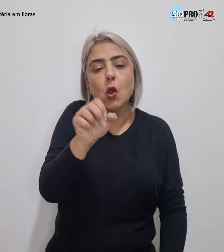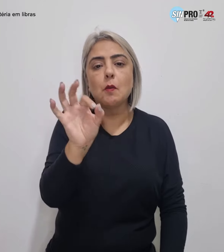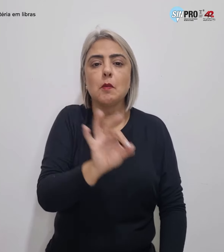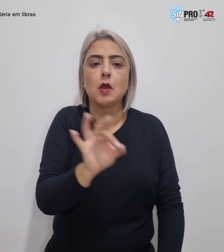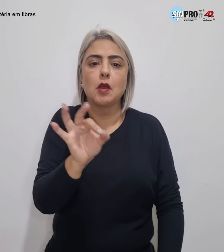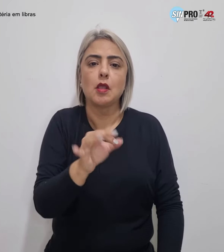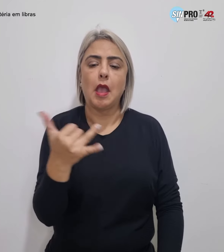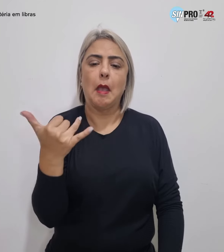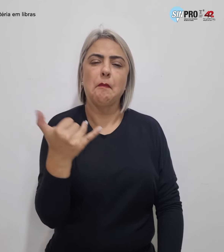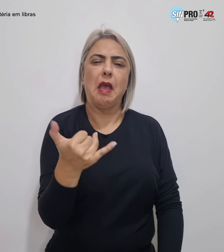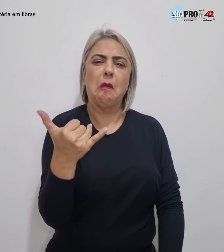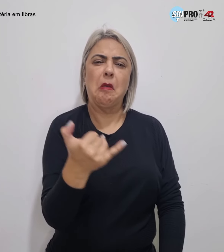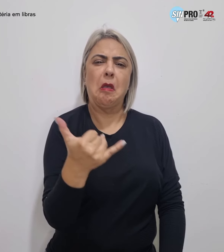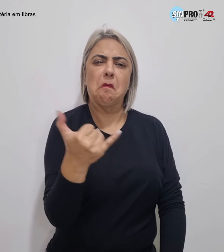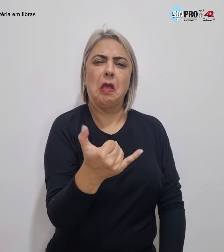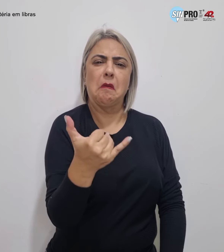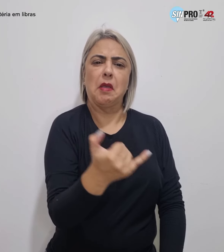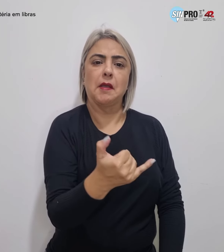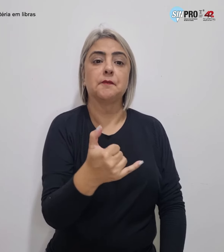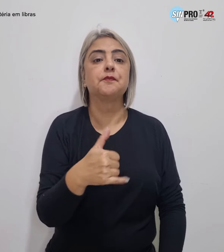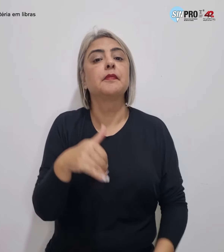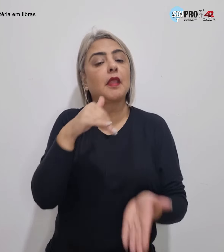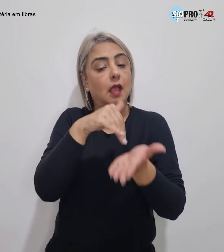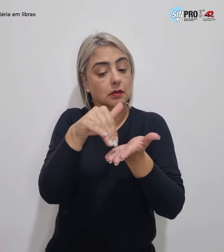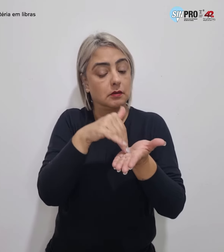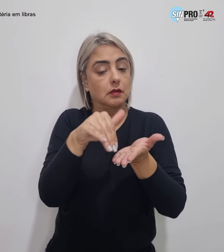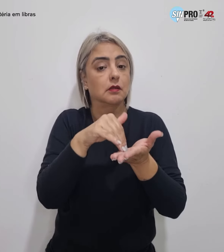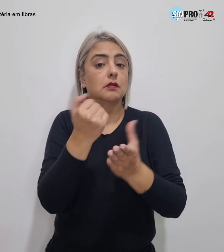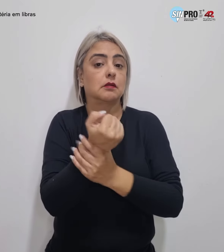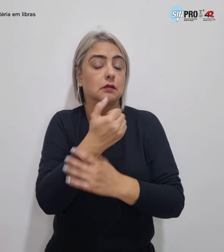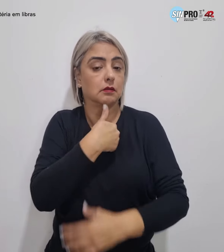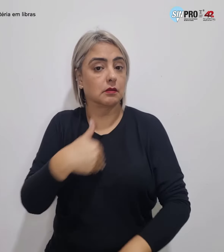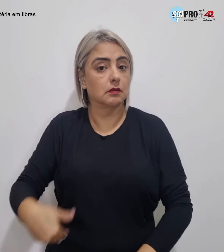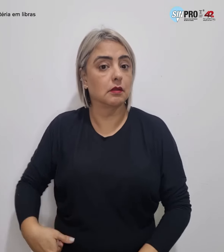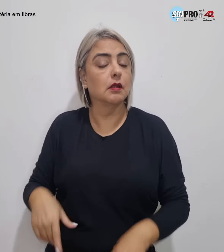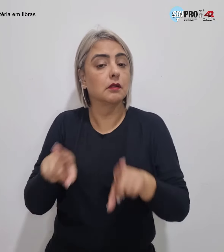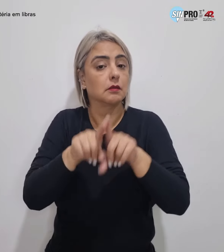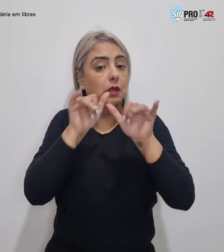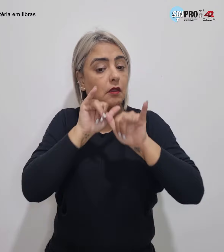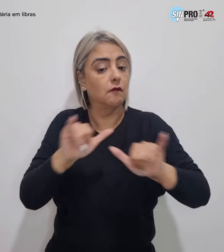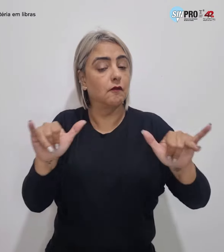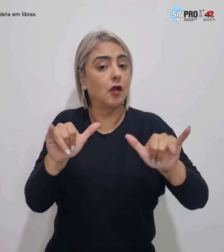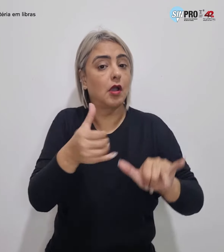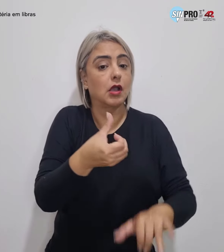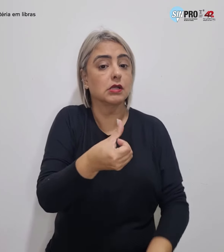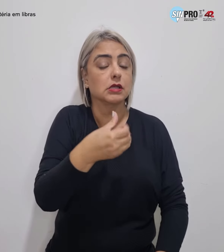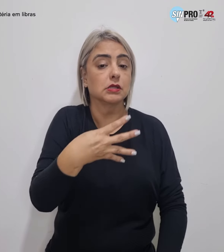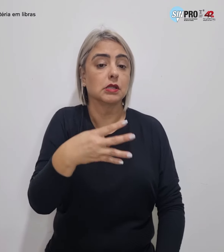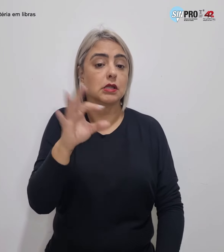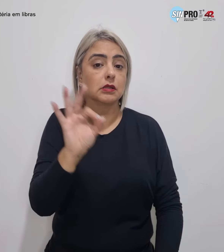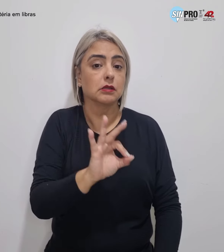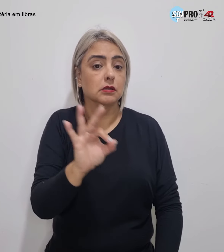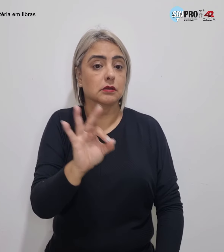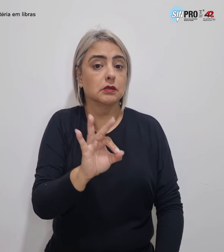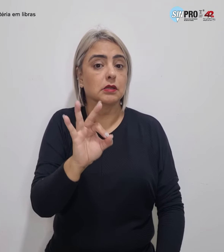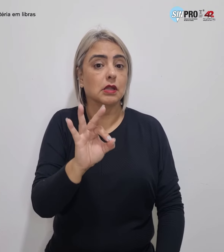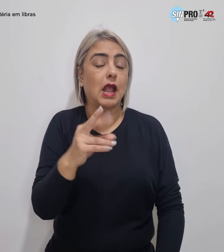por arma de fogo a secretaria de segurança também informa que 64% das vítimas